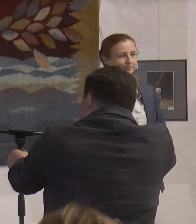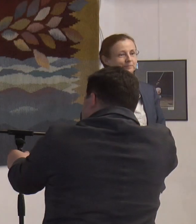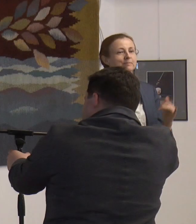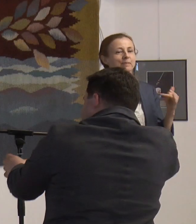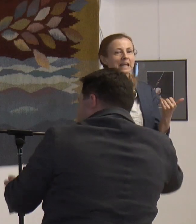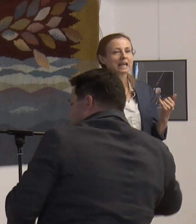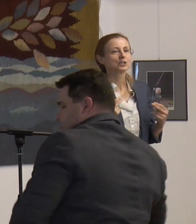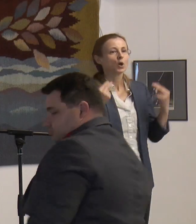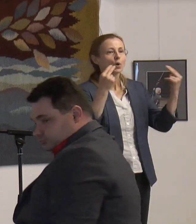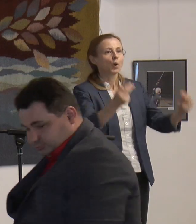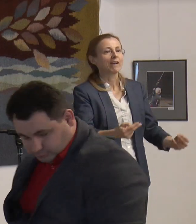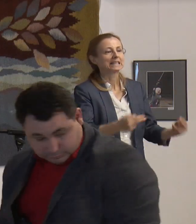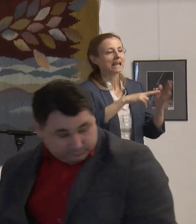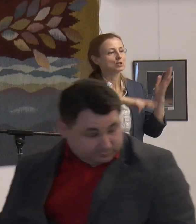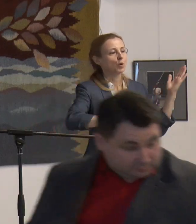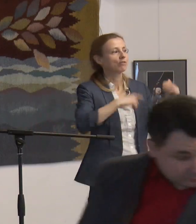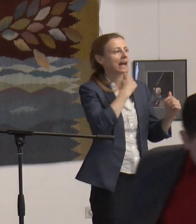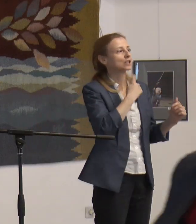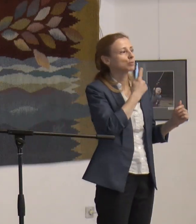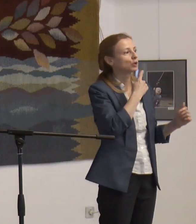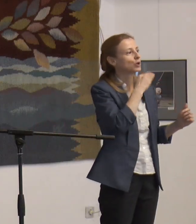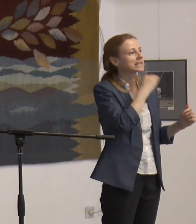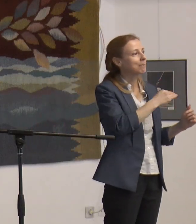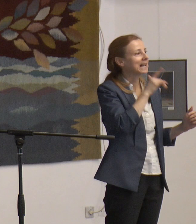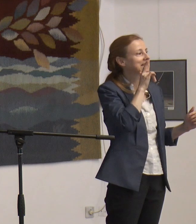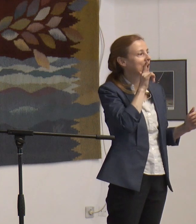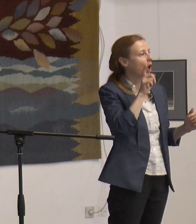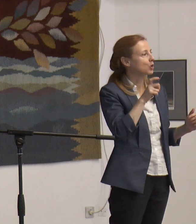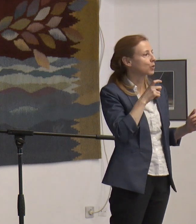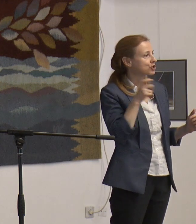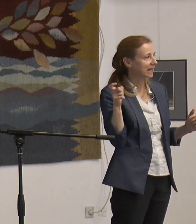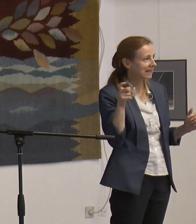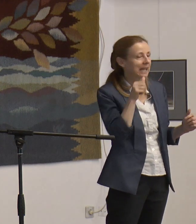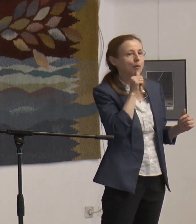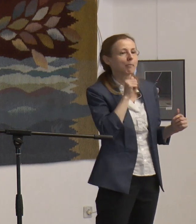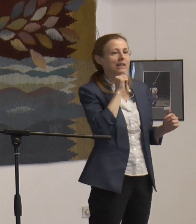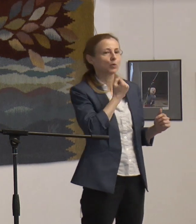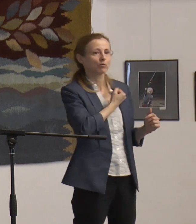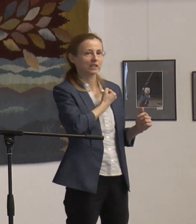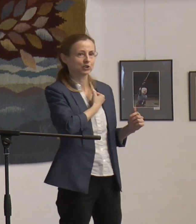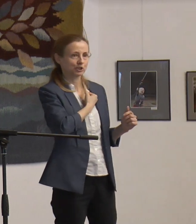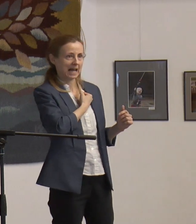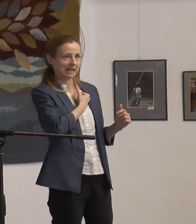És akkor a következő versmondó, Szemlényi Lajosné, aki Petőfi Sándor